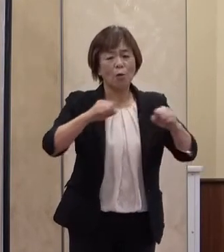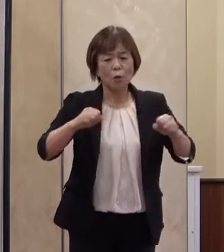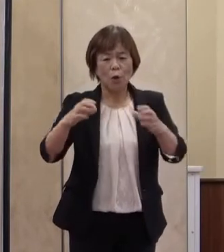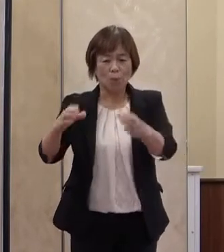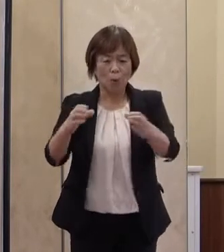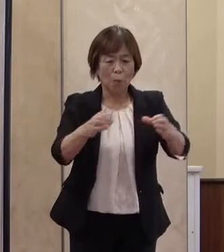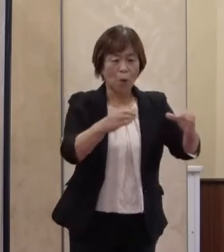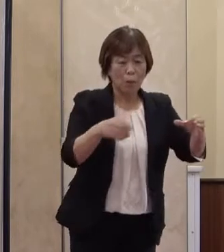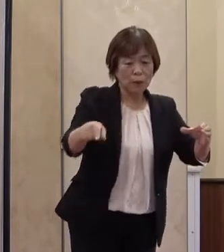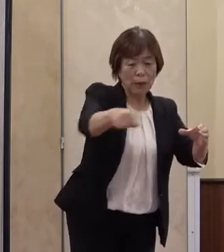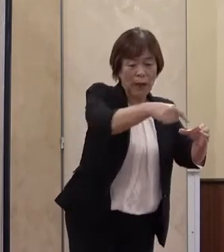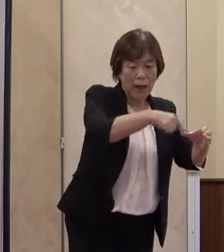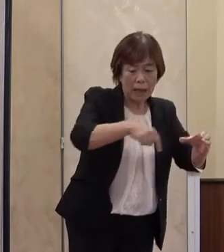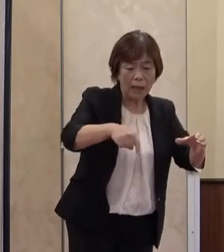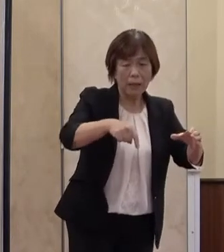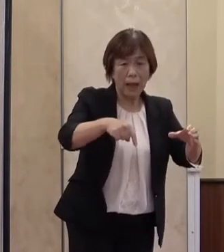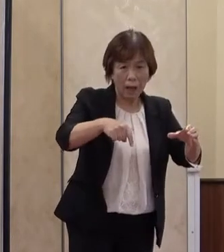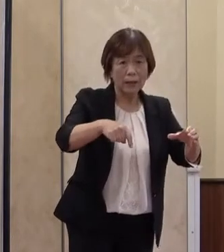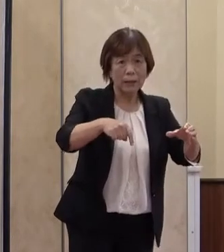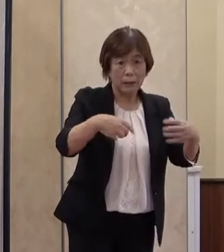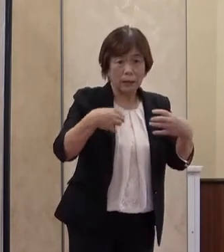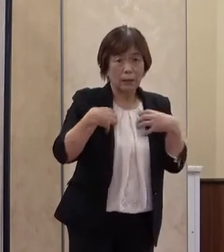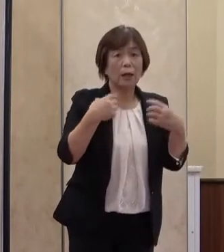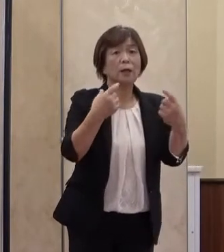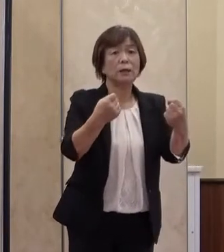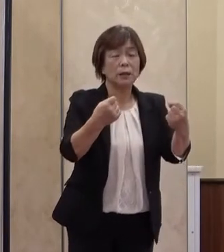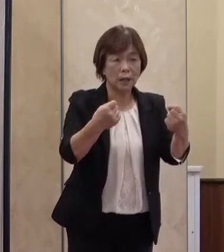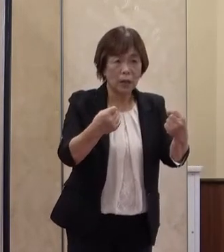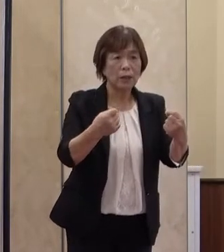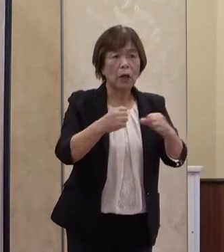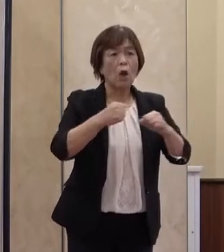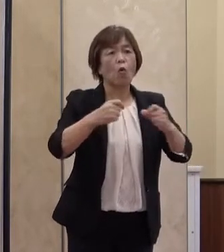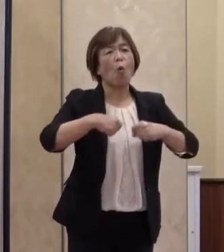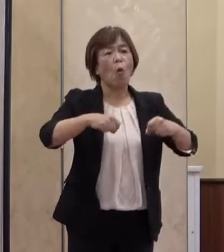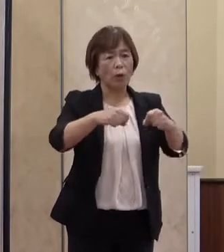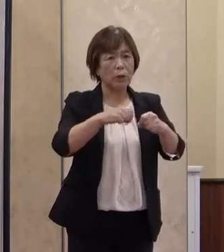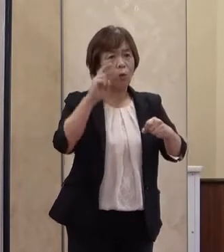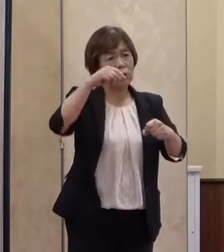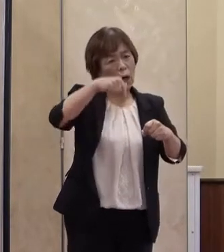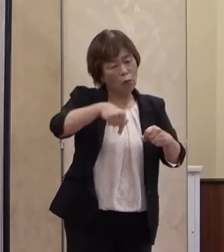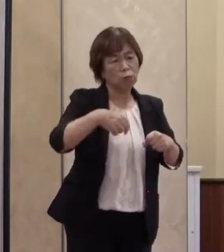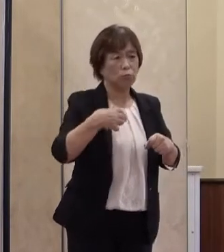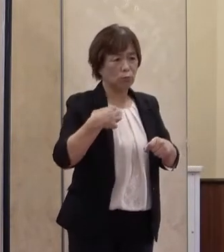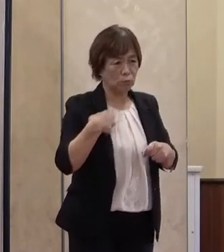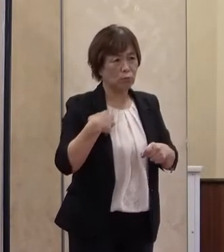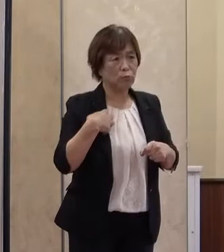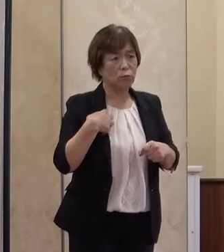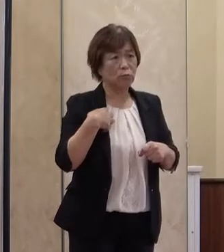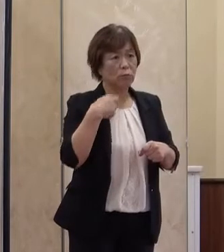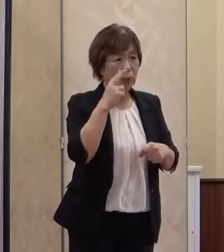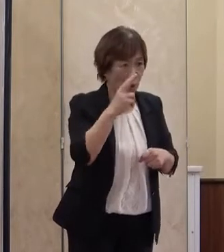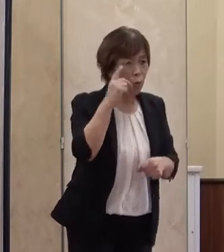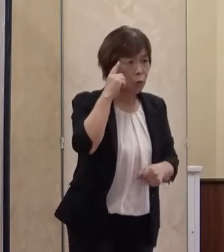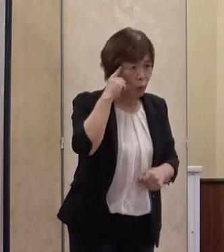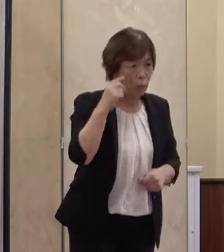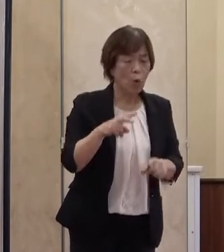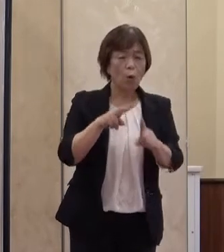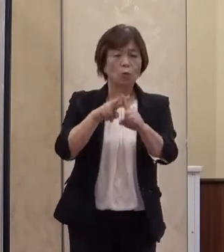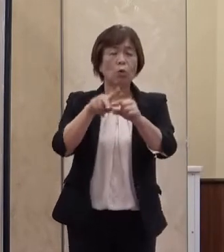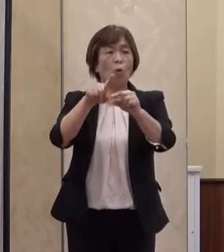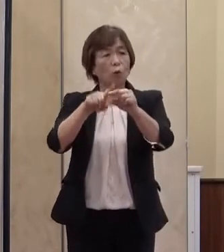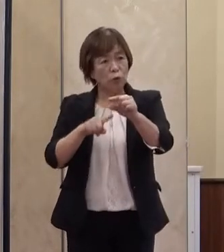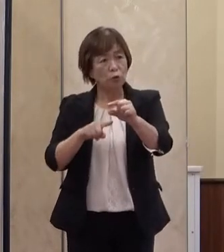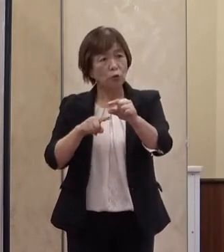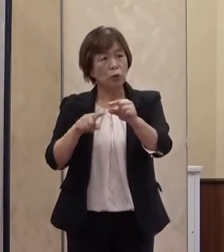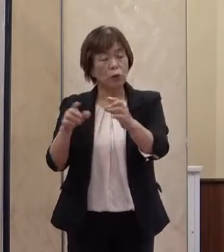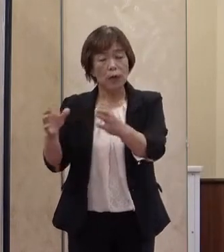域とまたんで、まあそれぞれのエリアもまたぎますから、高校についてはあるいは大阪府がきちんと管轄してやっていくと。で小中学校については、